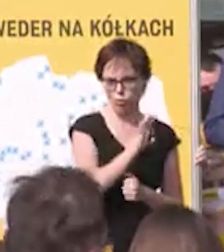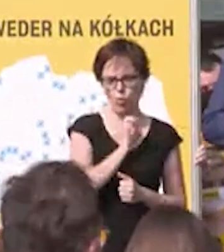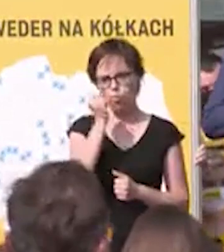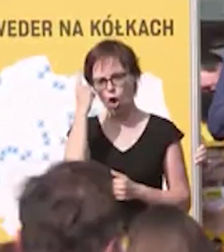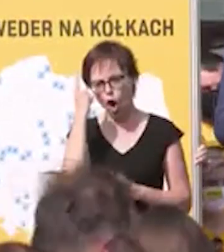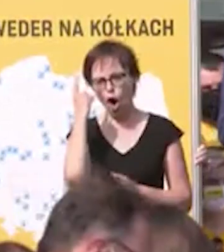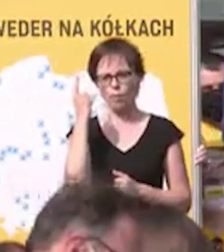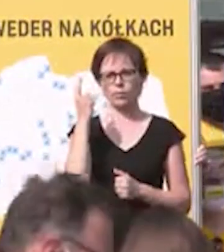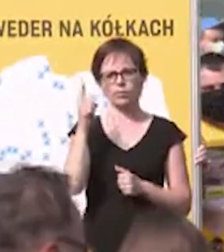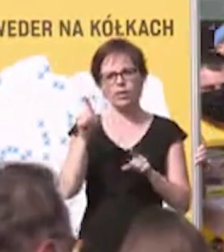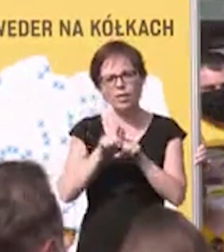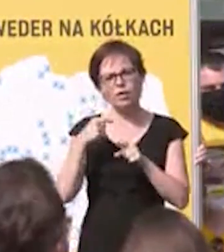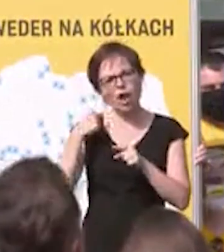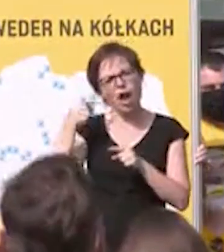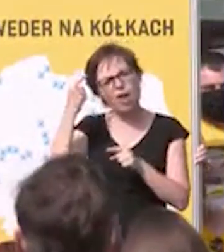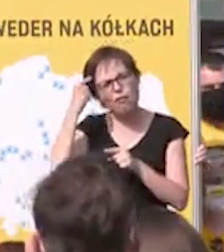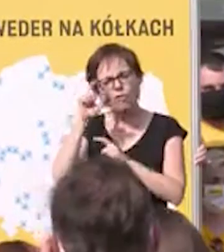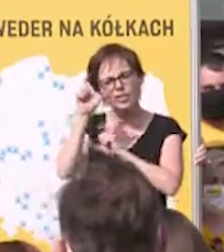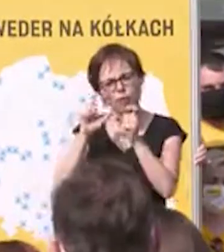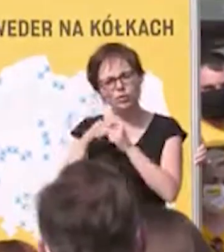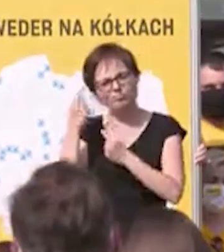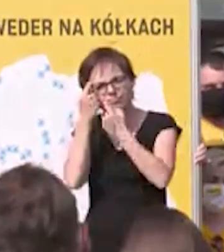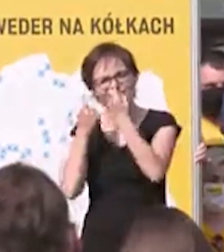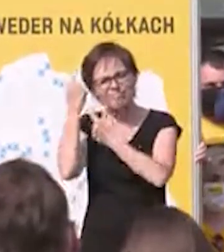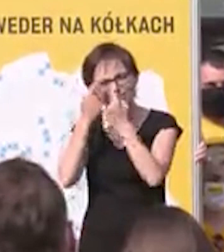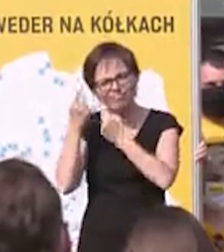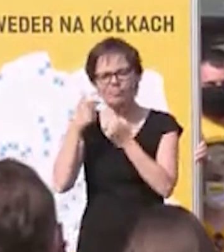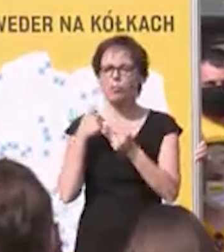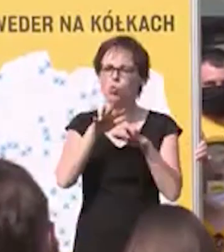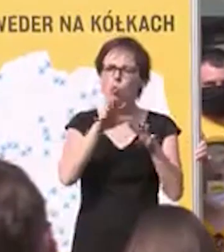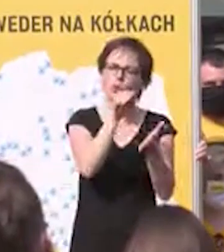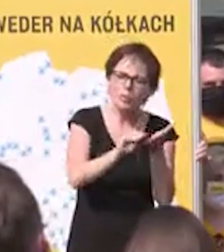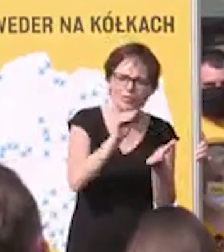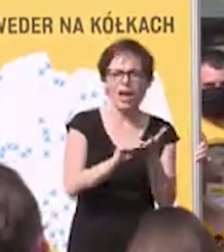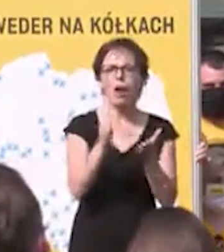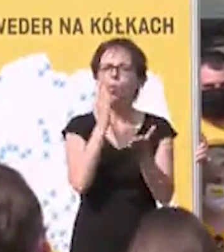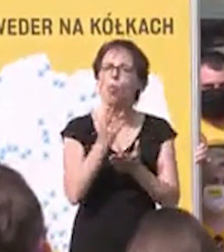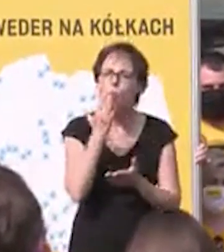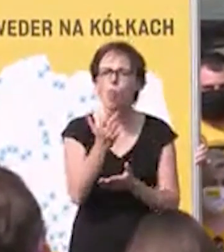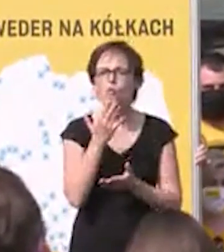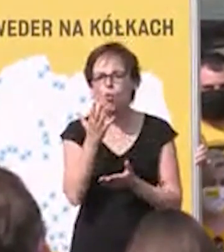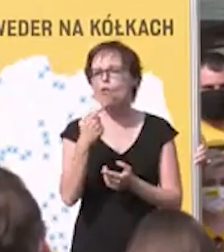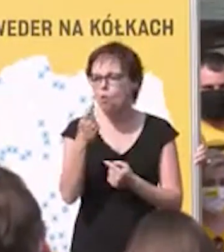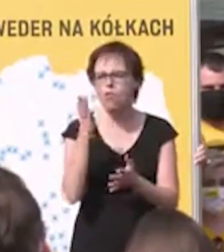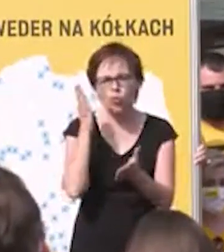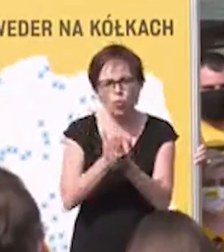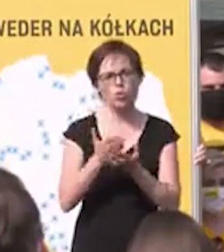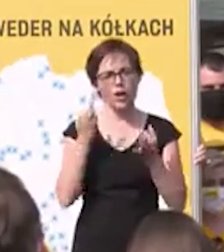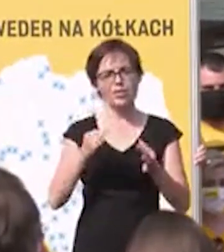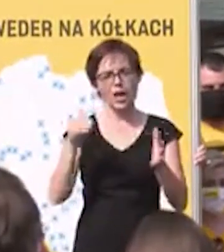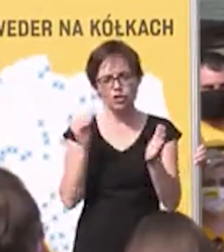O tym, co pracowało mi w głowie, że musimy już dobrze, pisaliśmy, mówiliśmy, a teraz trzeba iść i zmienić